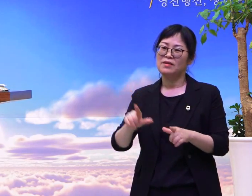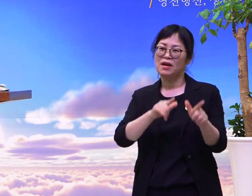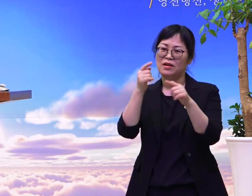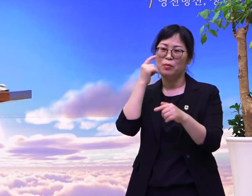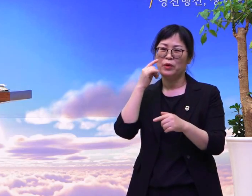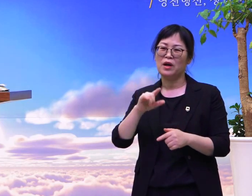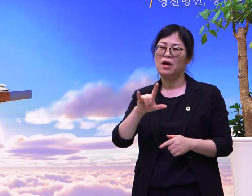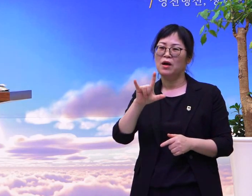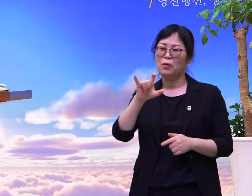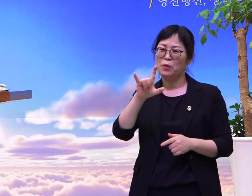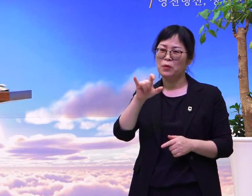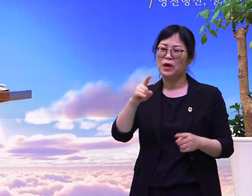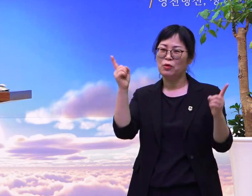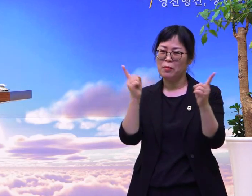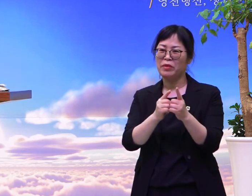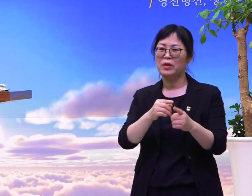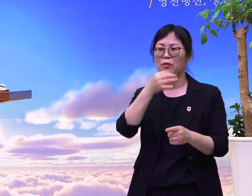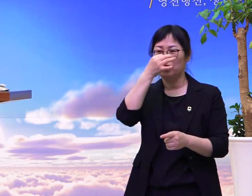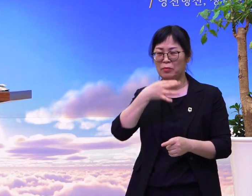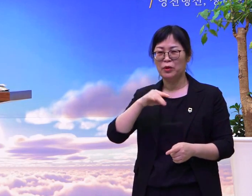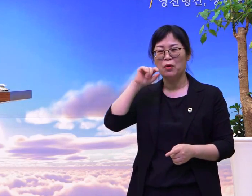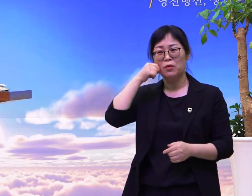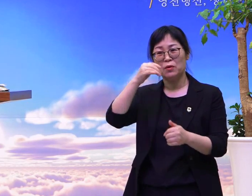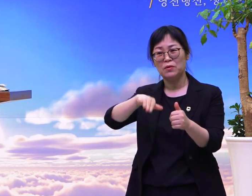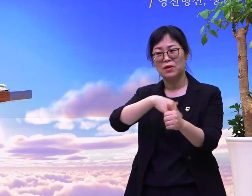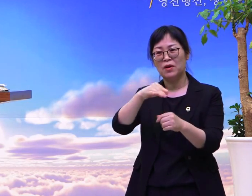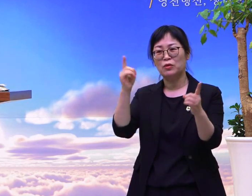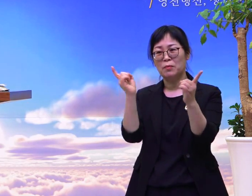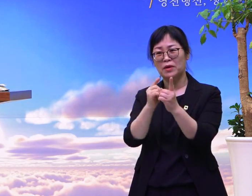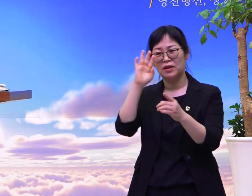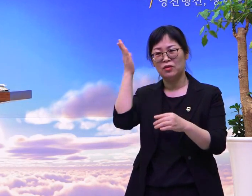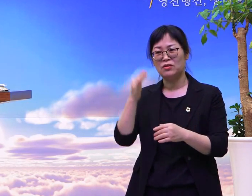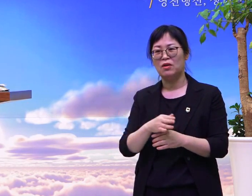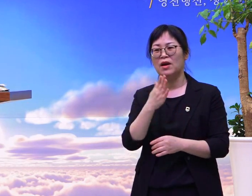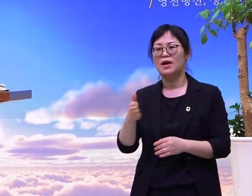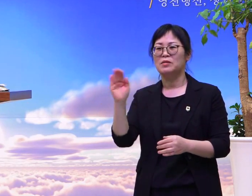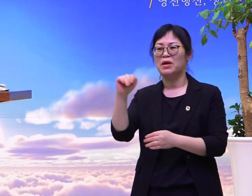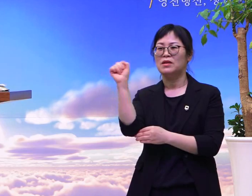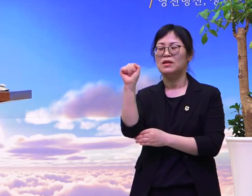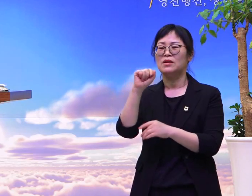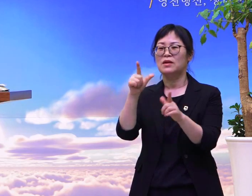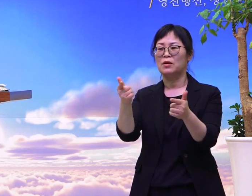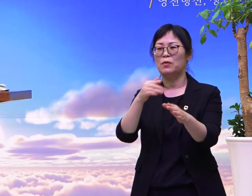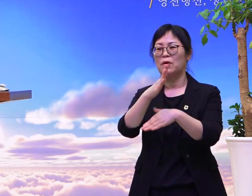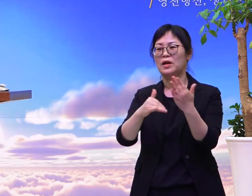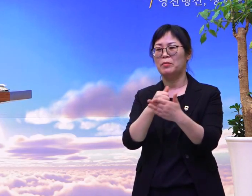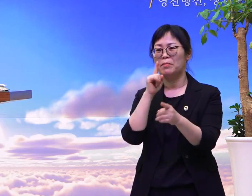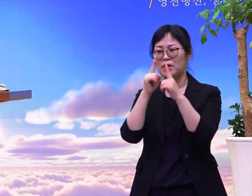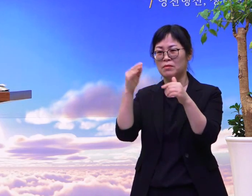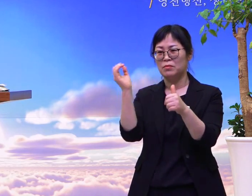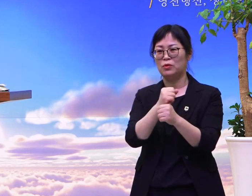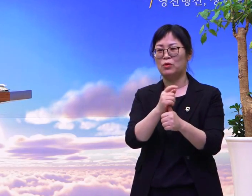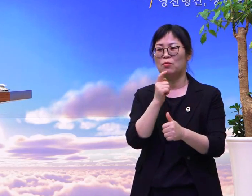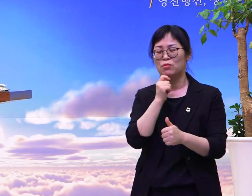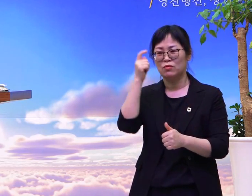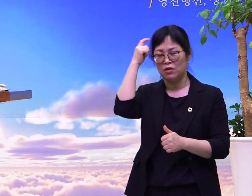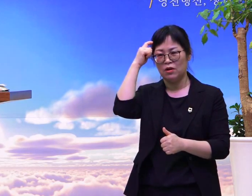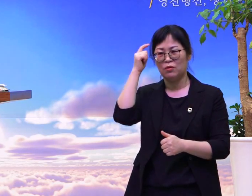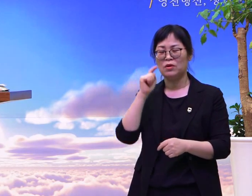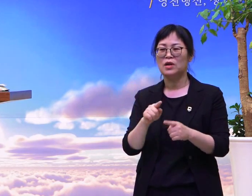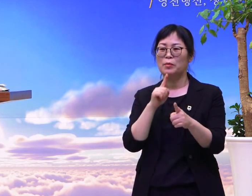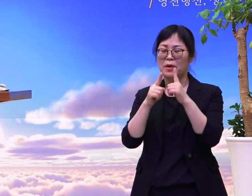어려운 상황들을 겪게 될 수 있지만 그 모든 상황 속에서 우리는 흔들리지 않고 하나님의 말씀을 붙들고 묵상하고 그